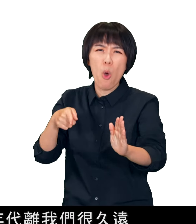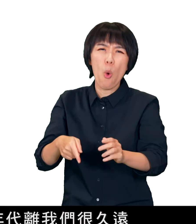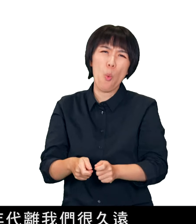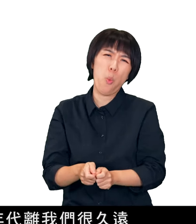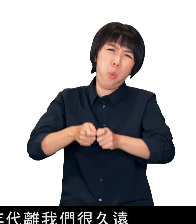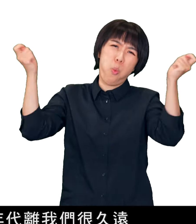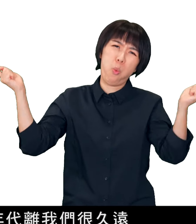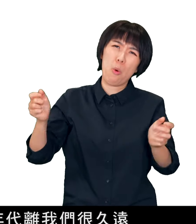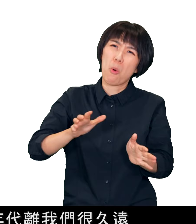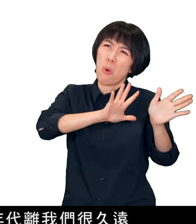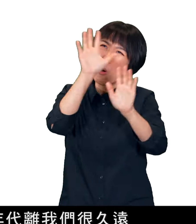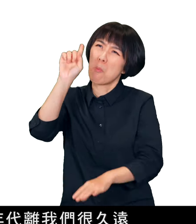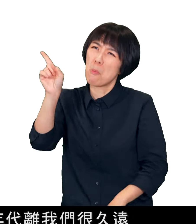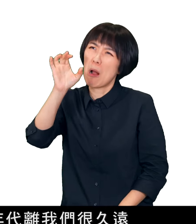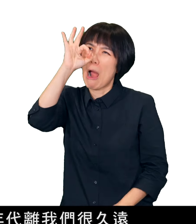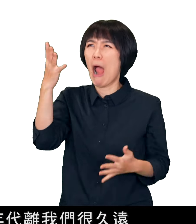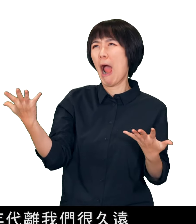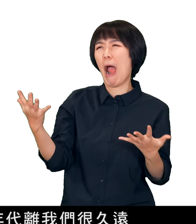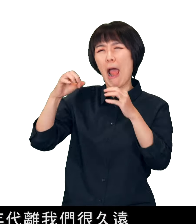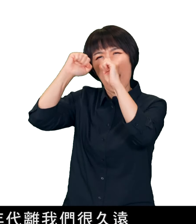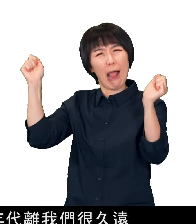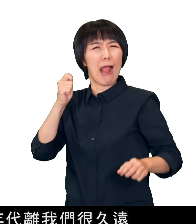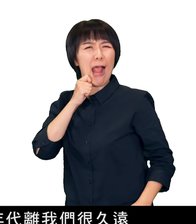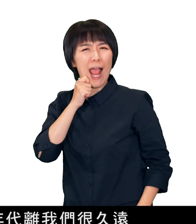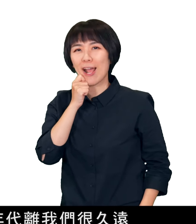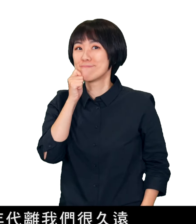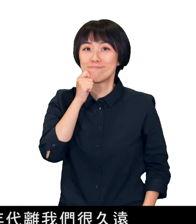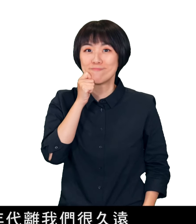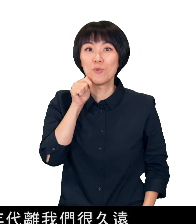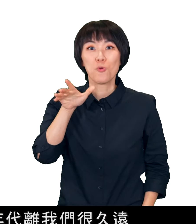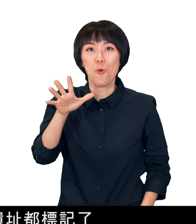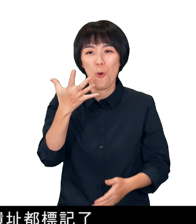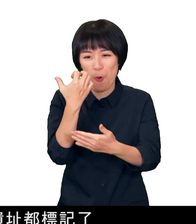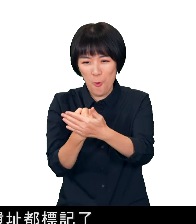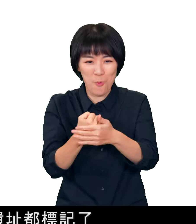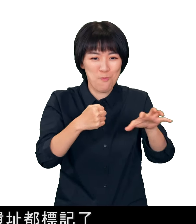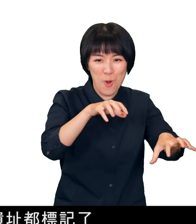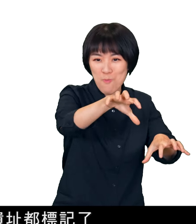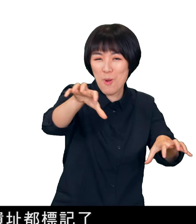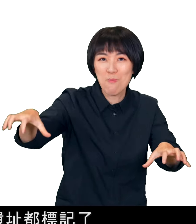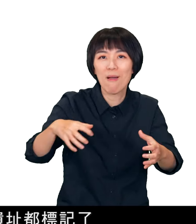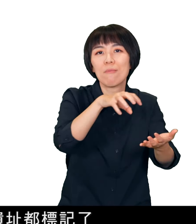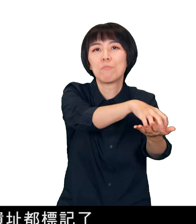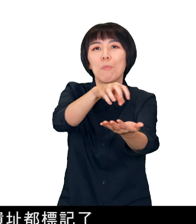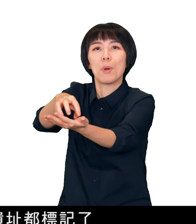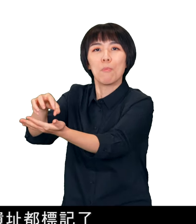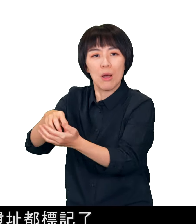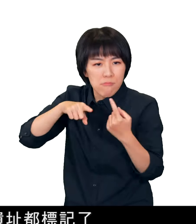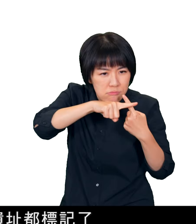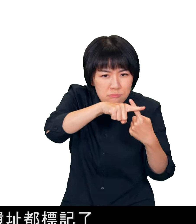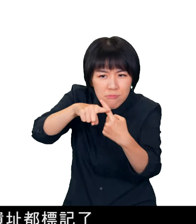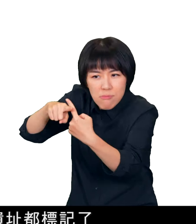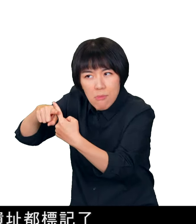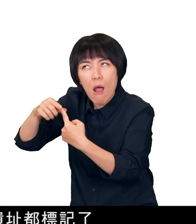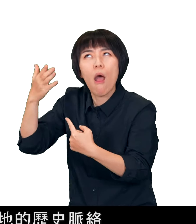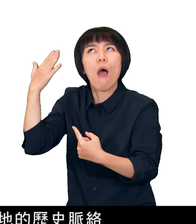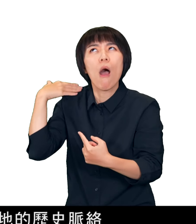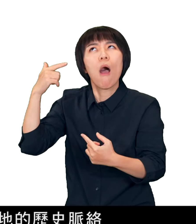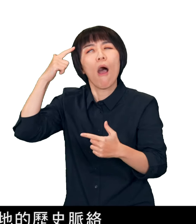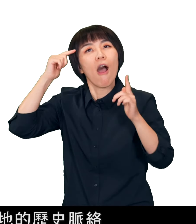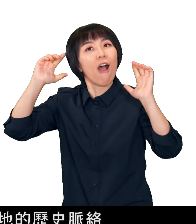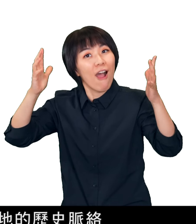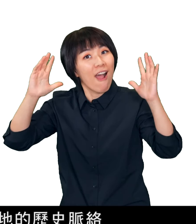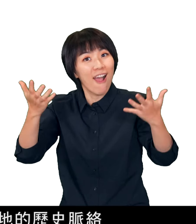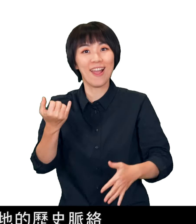化虽然年代离我们很久远，但所有的遗址都标记了台